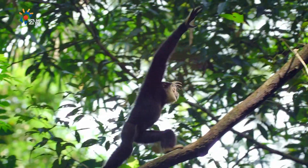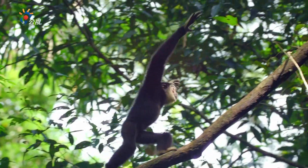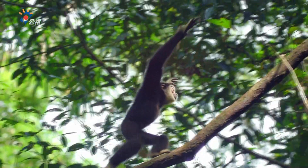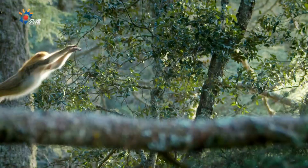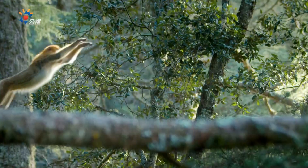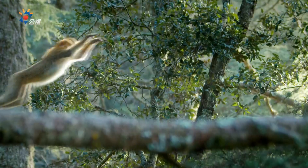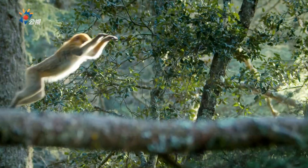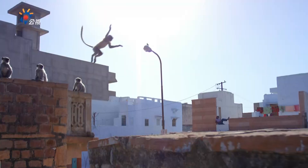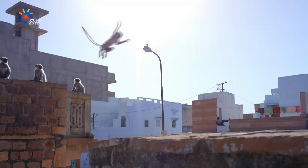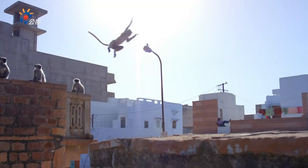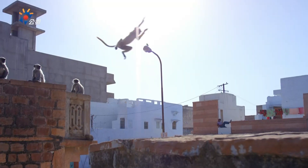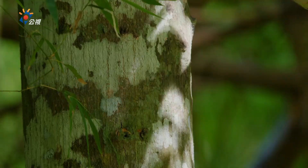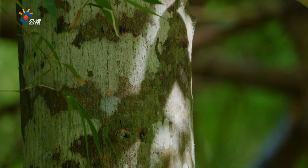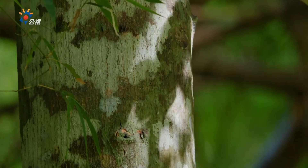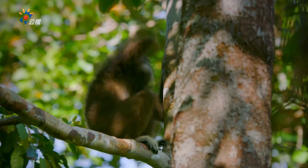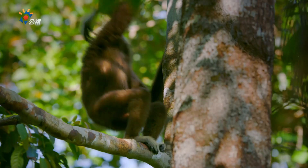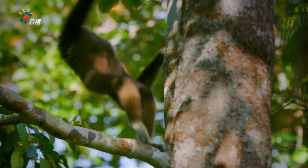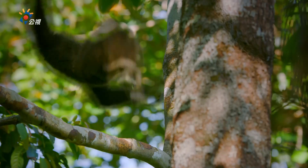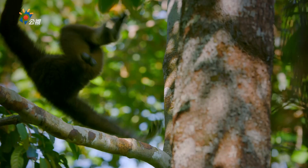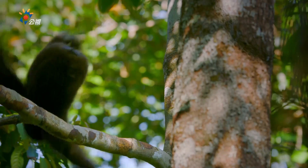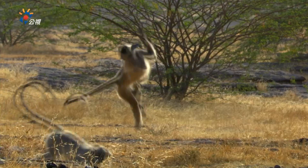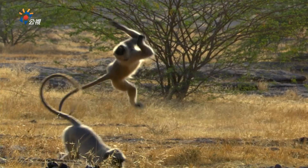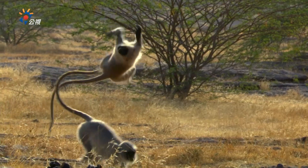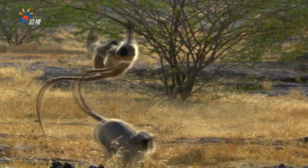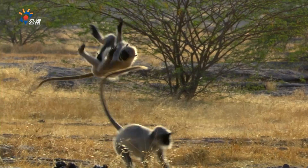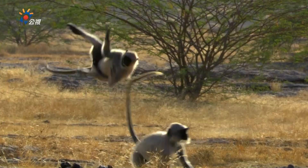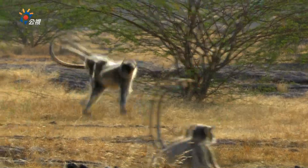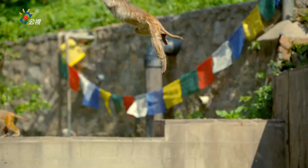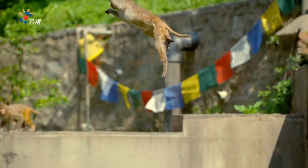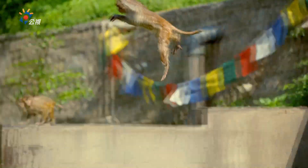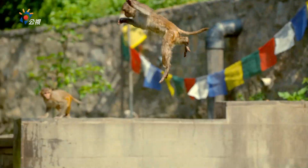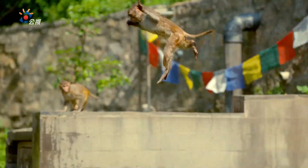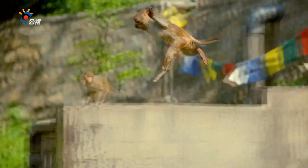最日常也最为特别的生活。